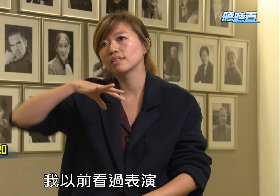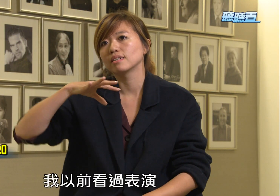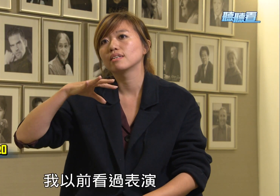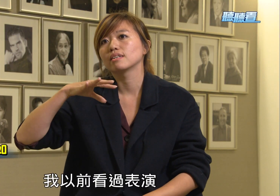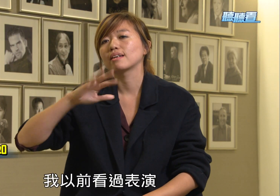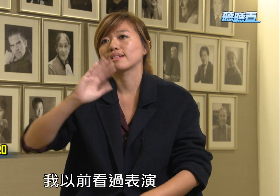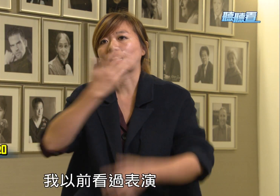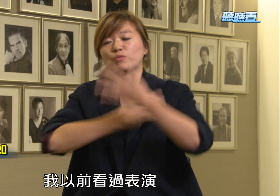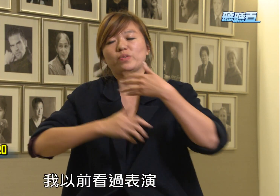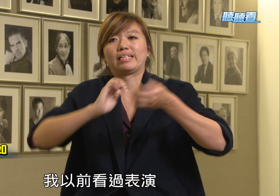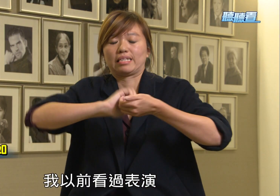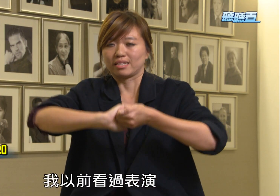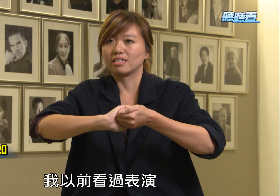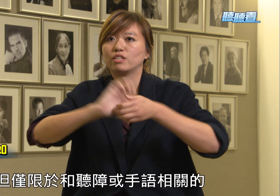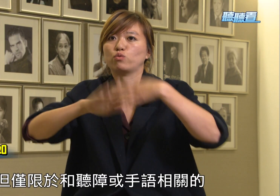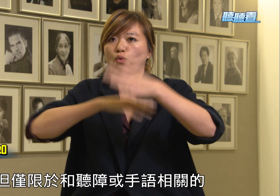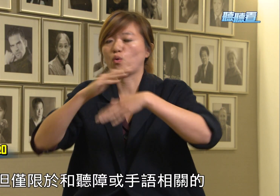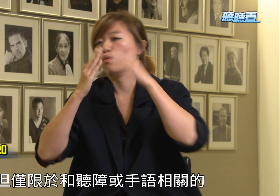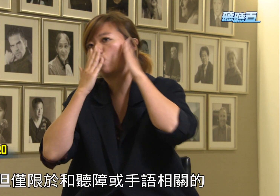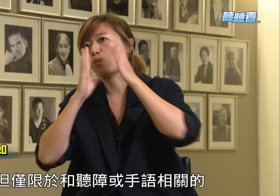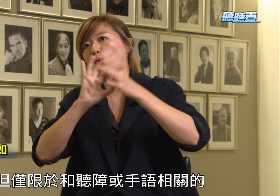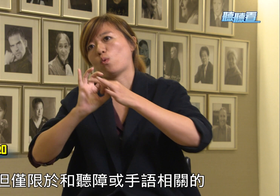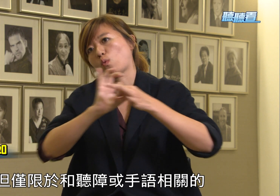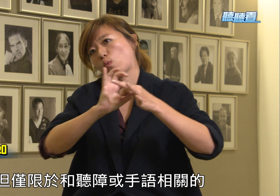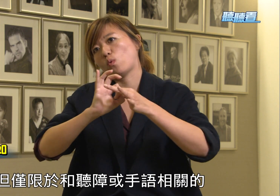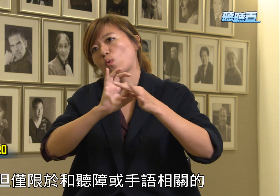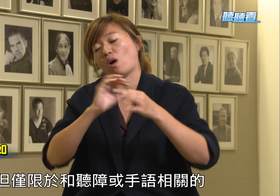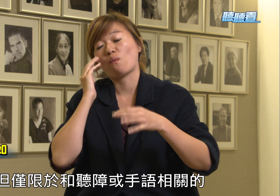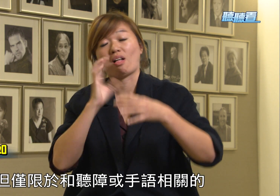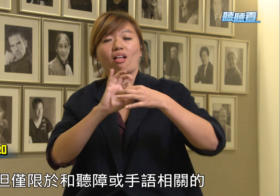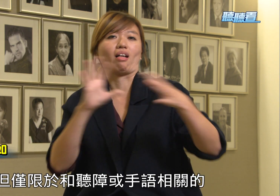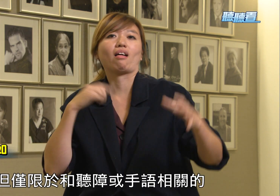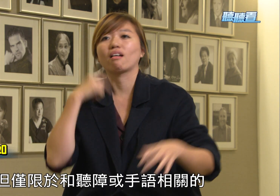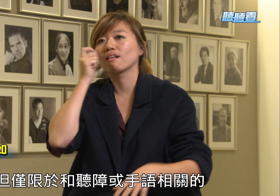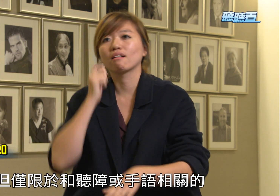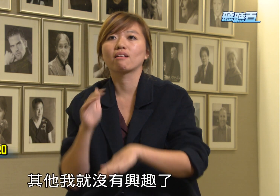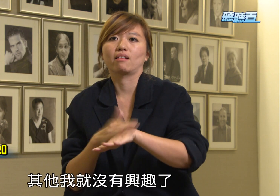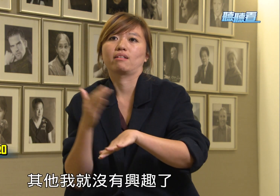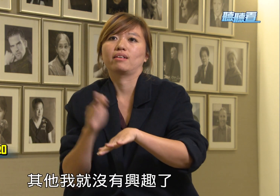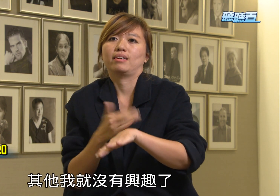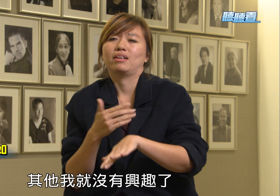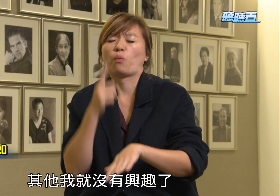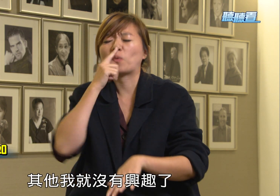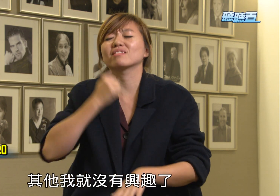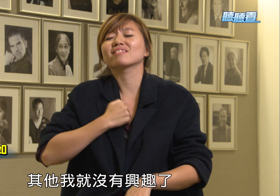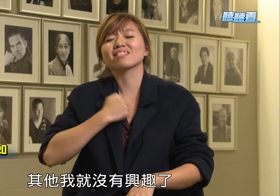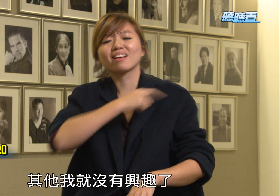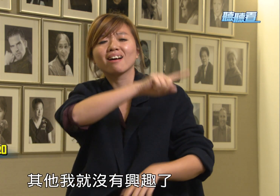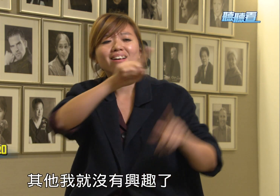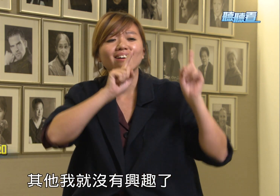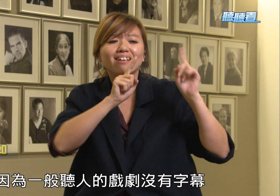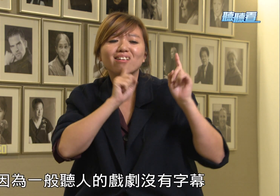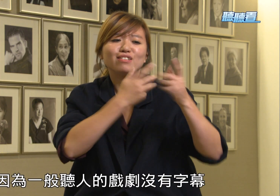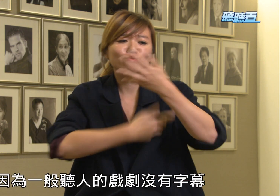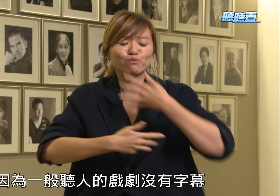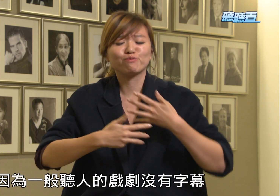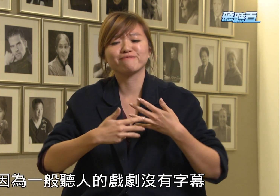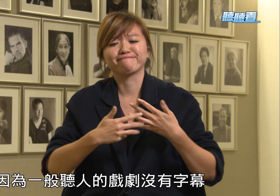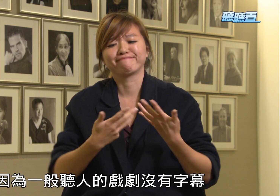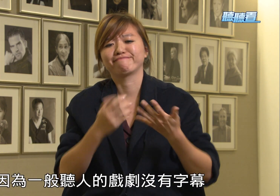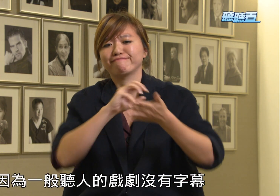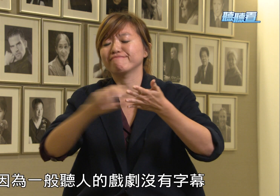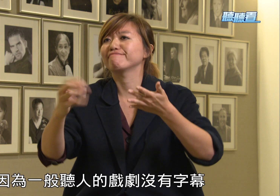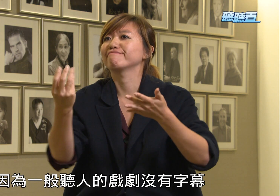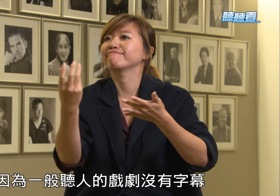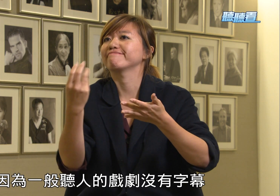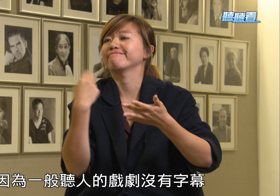啊。我以前看过表演，但仅限于和听障或手语相关的，其他我就没有兴趣了。因为一般听